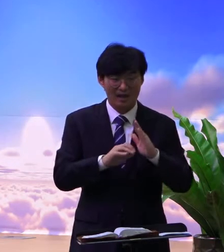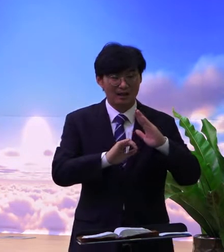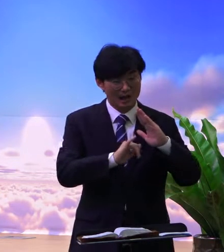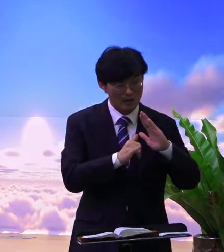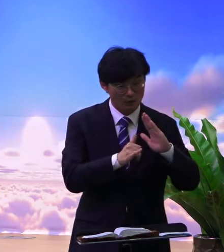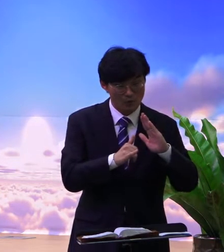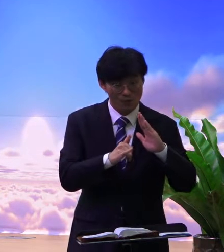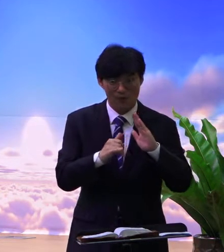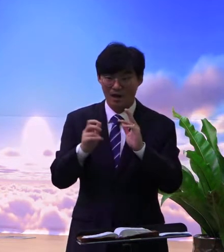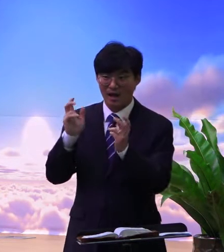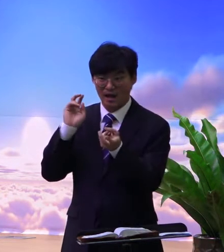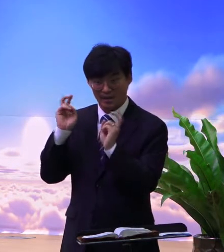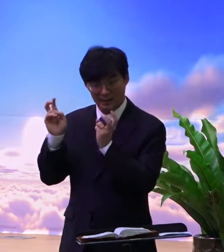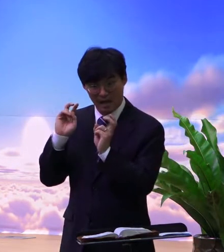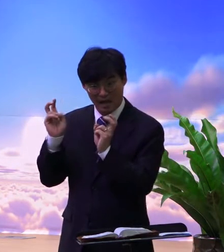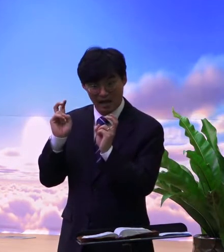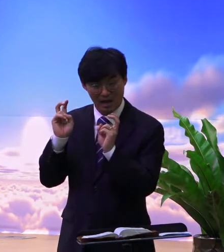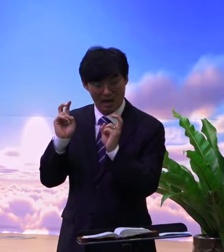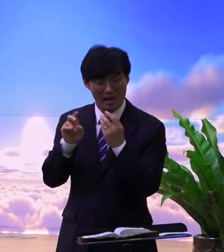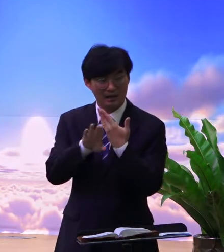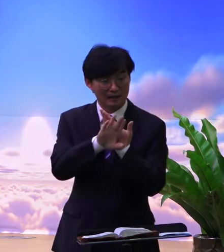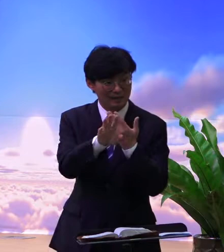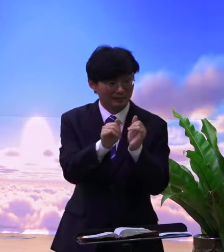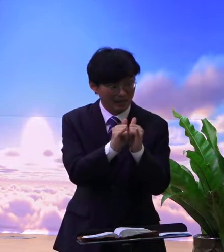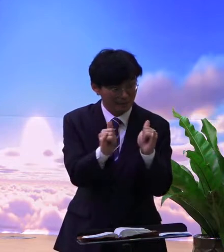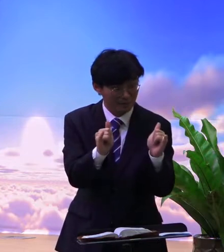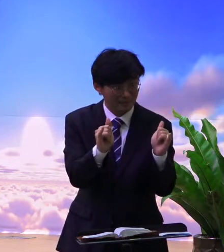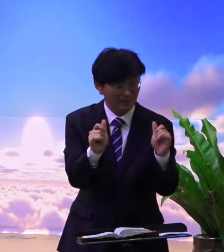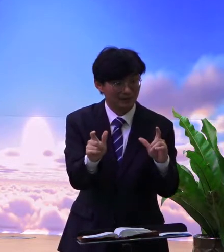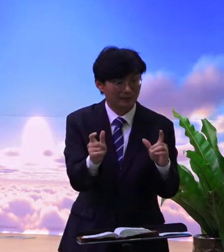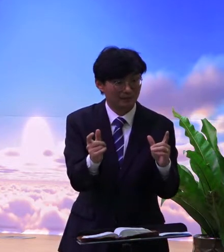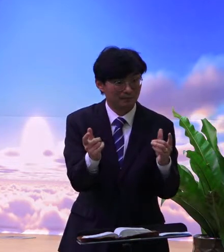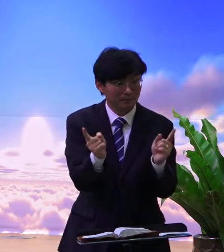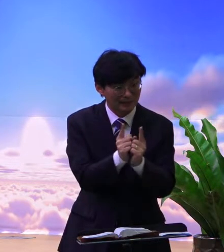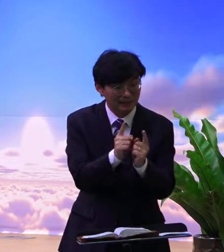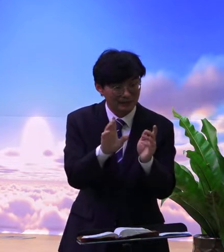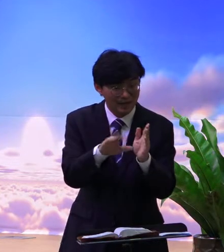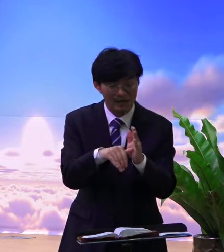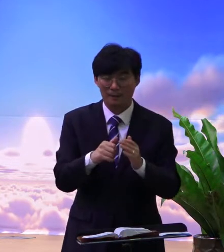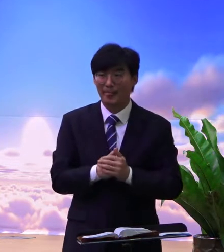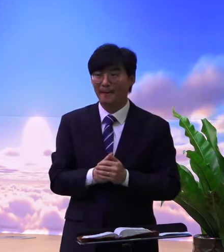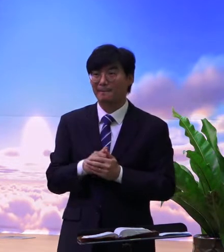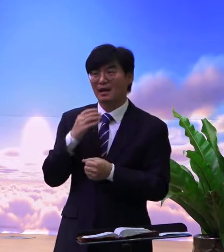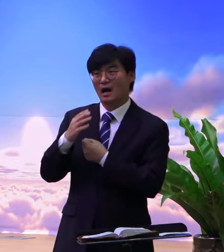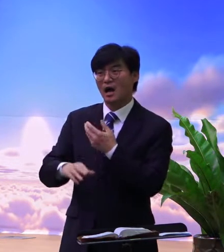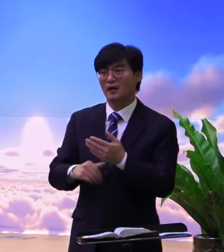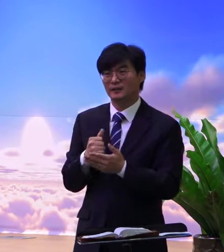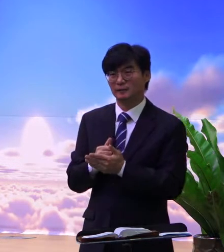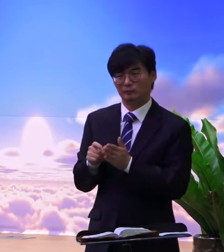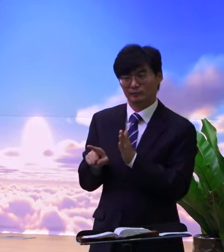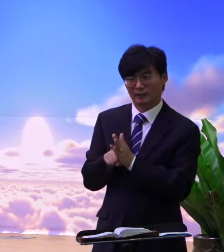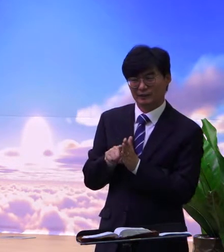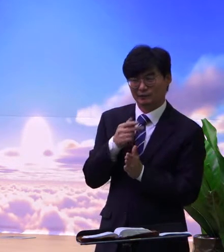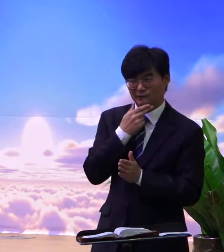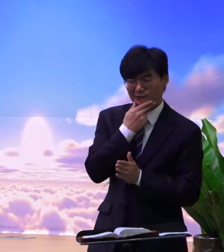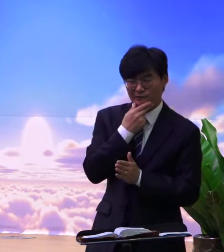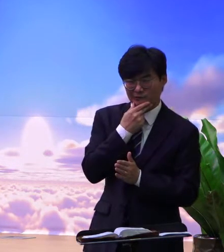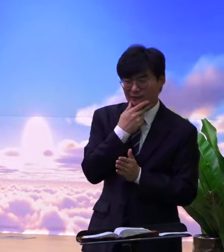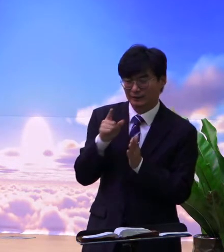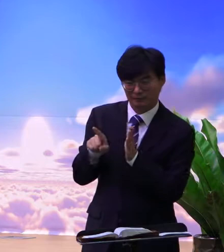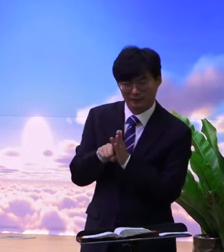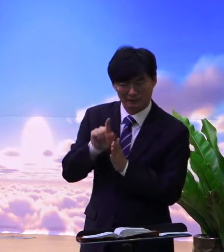있으면서, 이웃들과 함께 살아가면서 하나님이 믿어지지 않을 때, 그때도